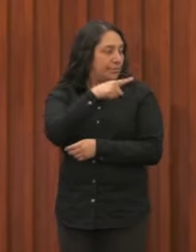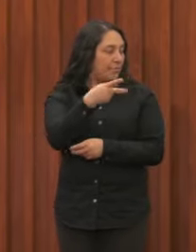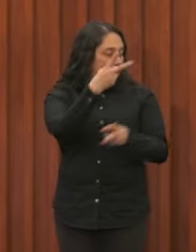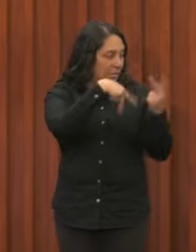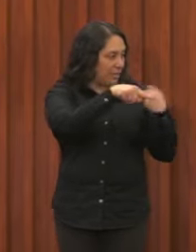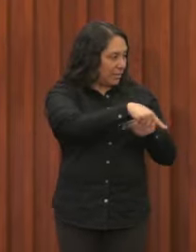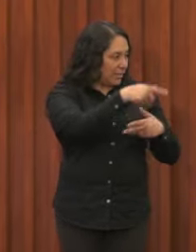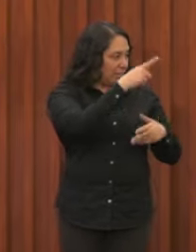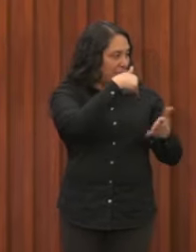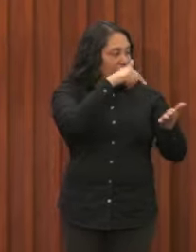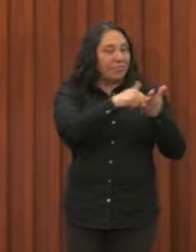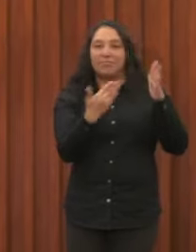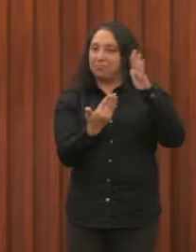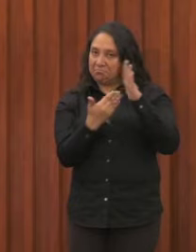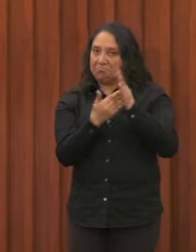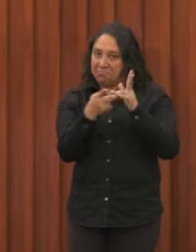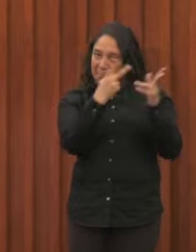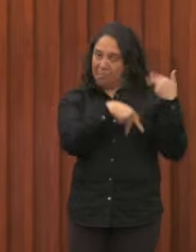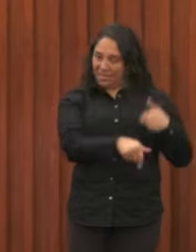en la mesa. Y aquí la tenemos.